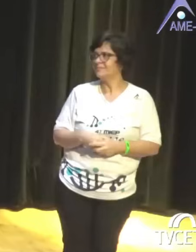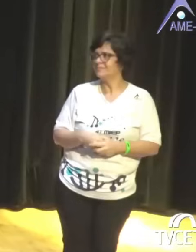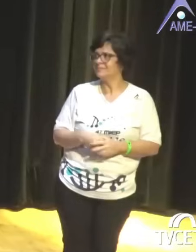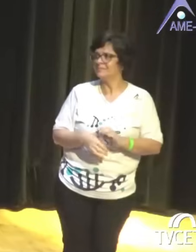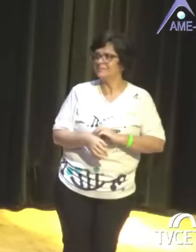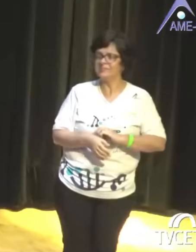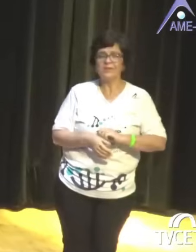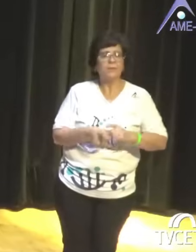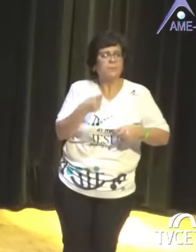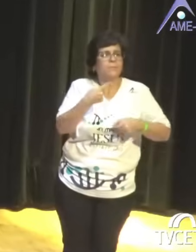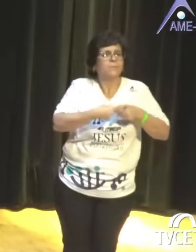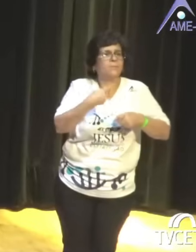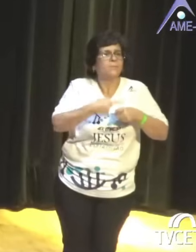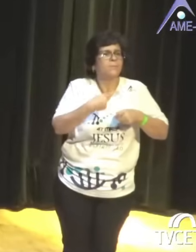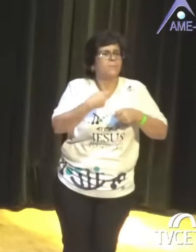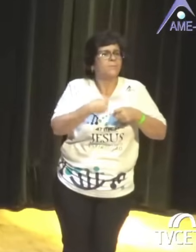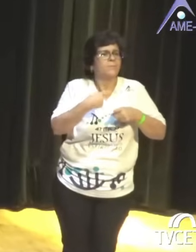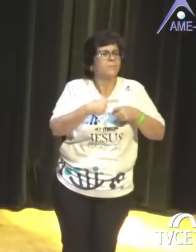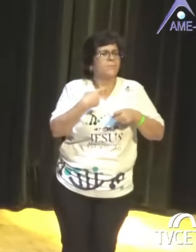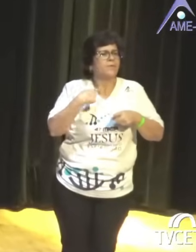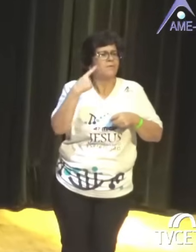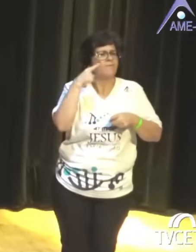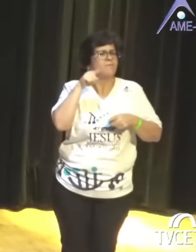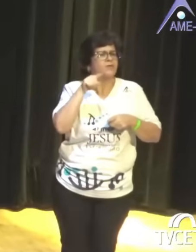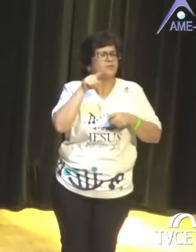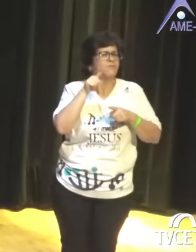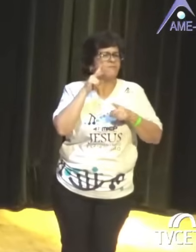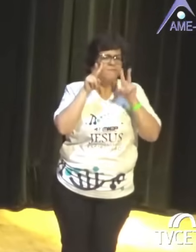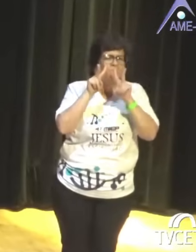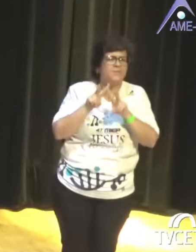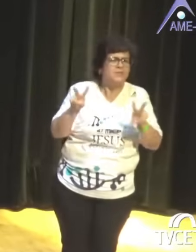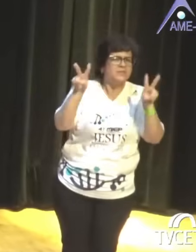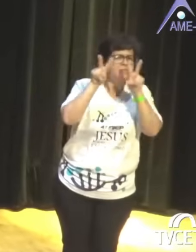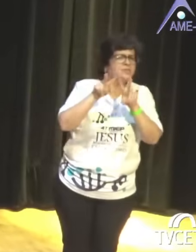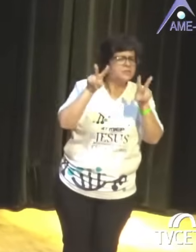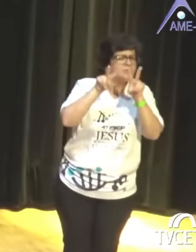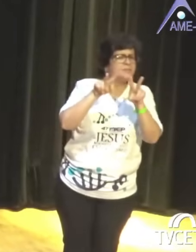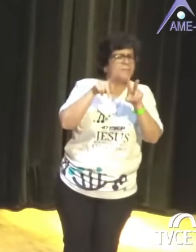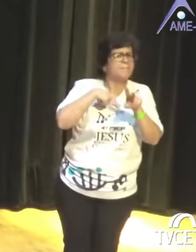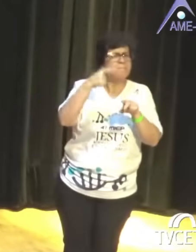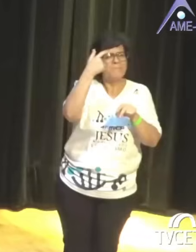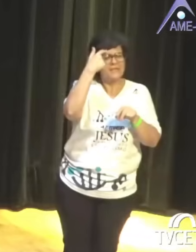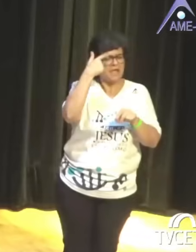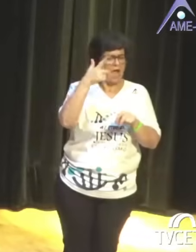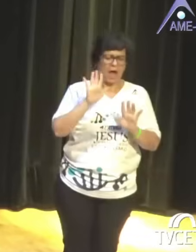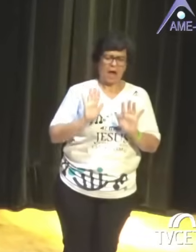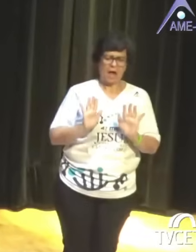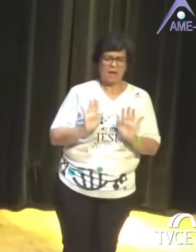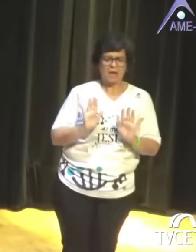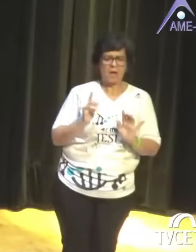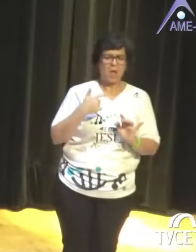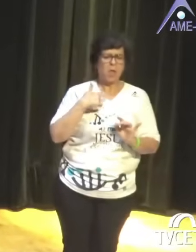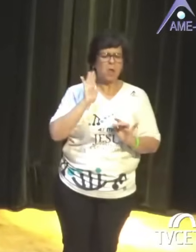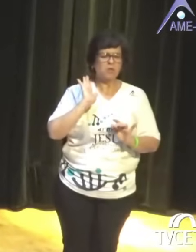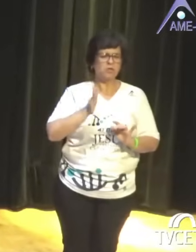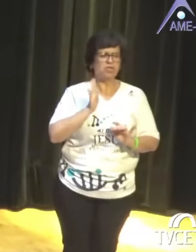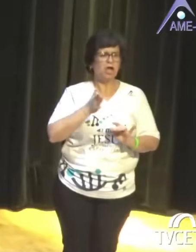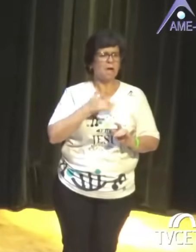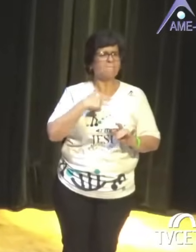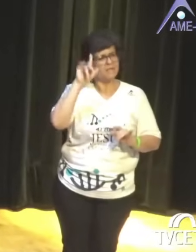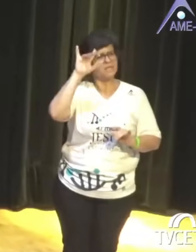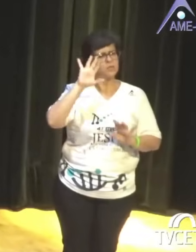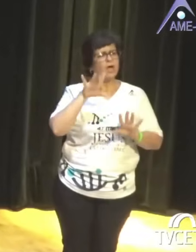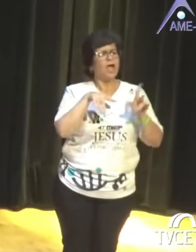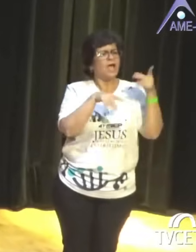porque eu vejo uma concepção das pessoas que acham que assim não eu eu já fiz meu projeto de